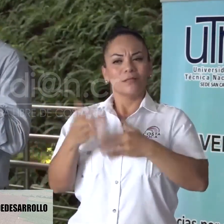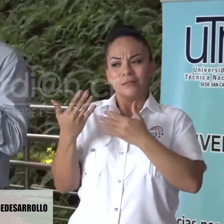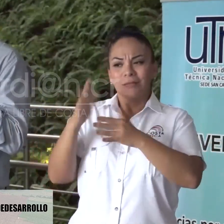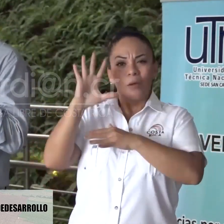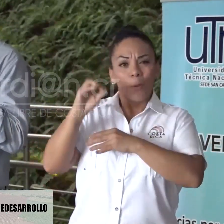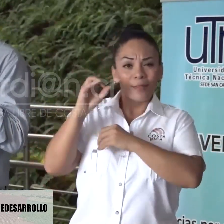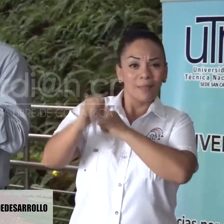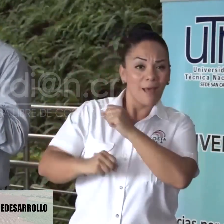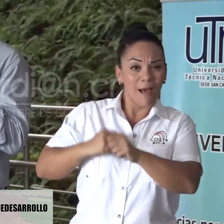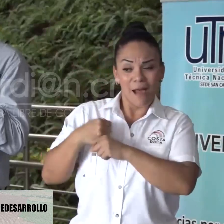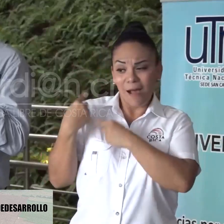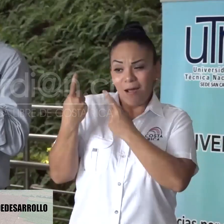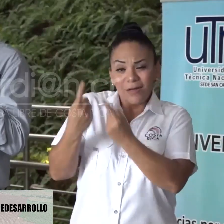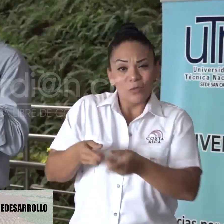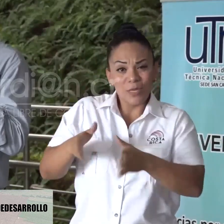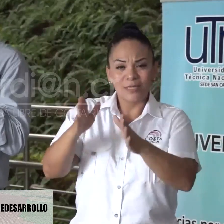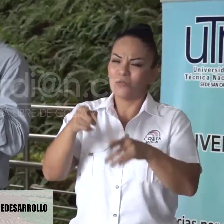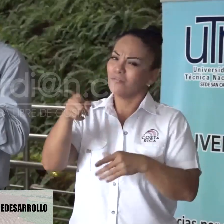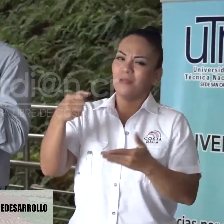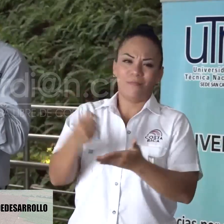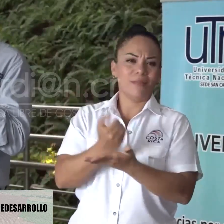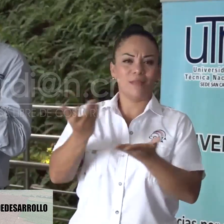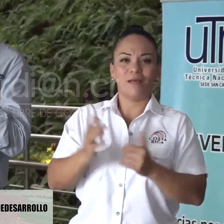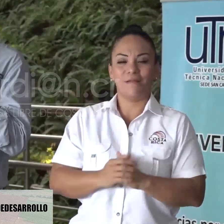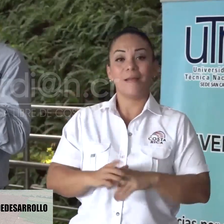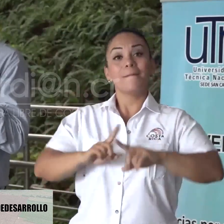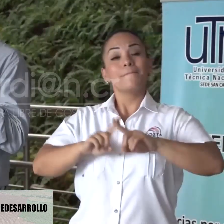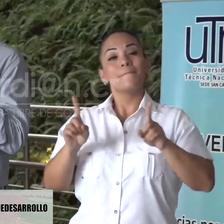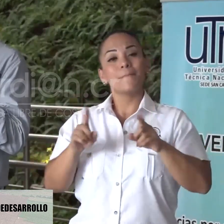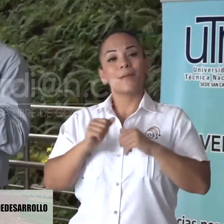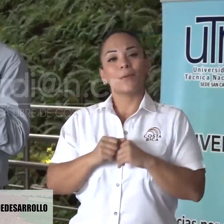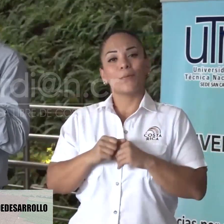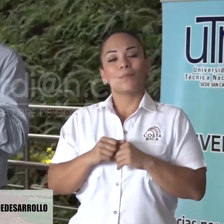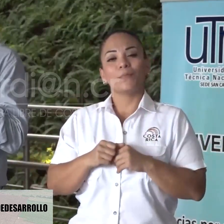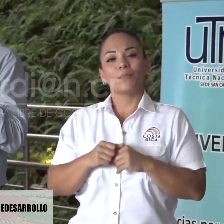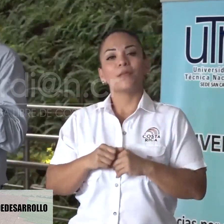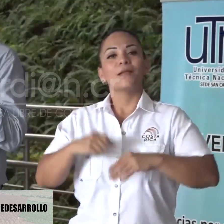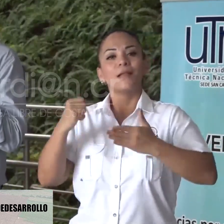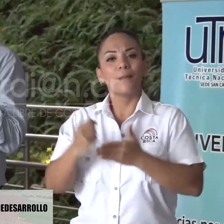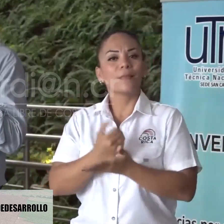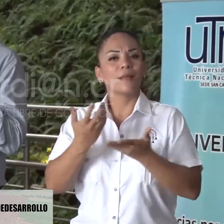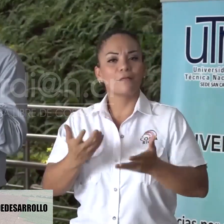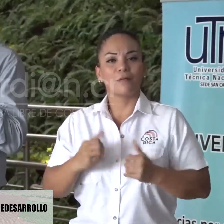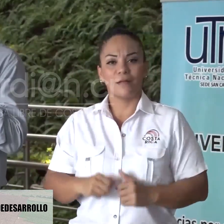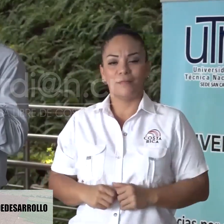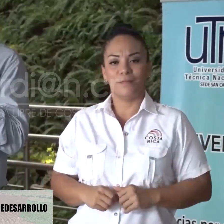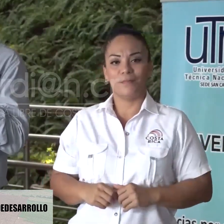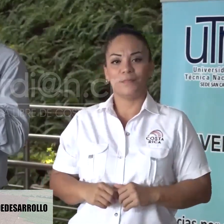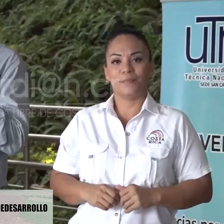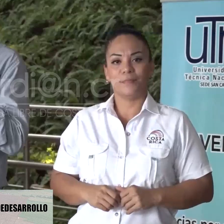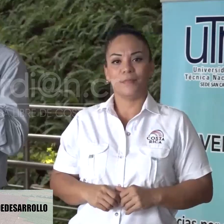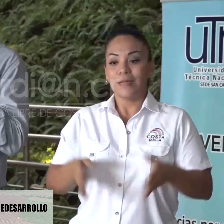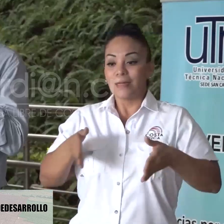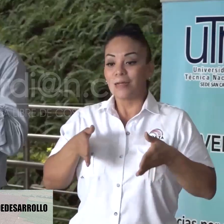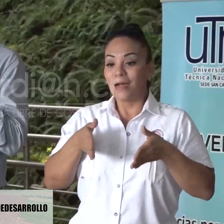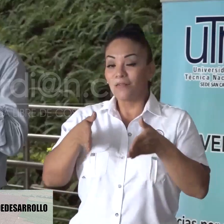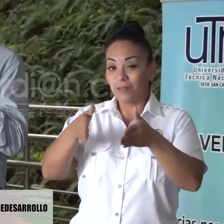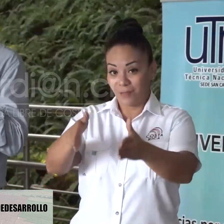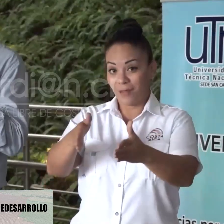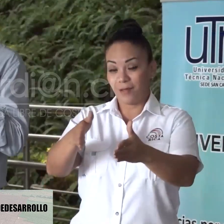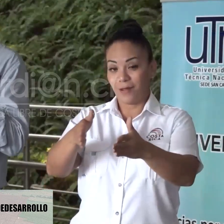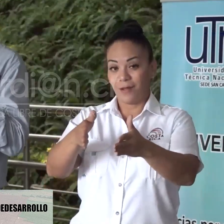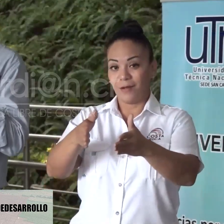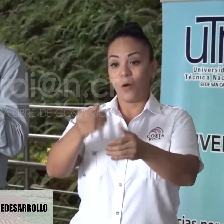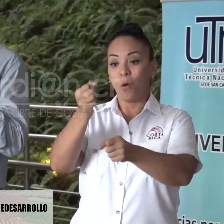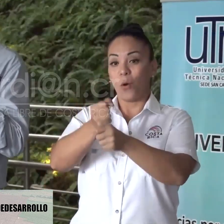años. Eso es verdaderamente lamentable. Lo que es lamentable es que la carretera, las